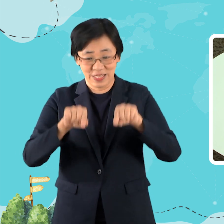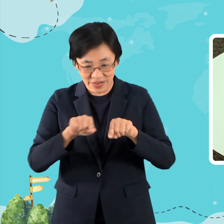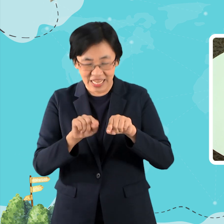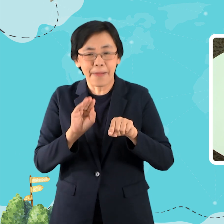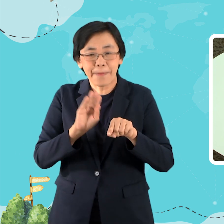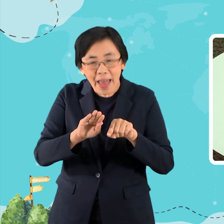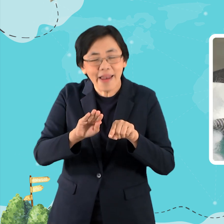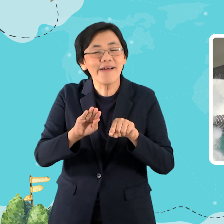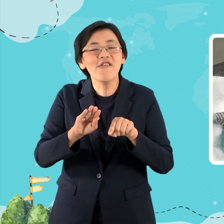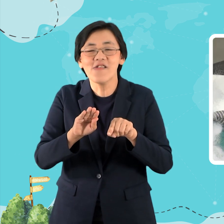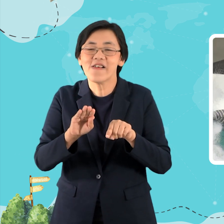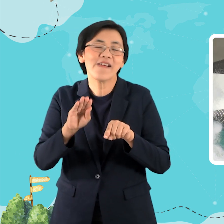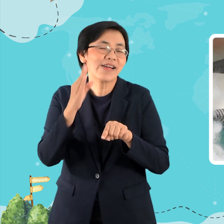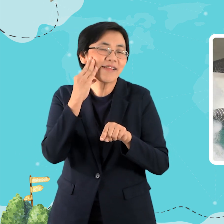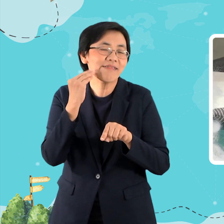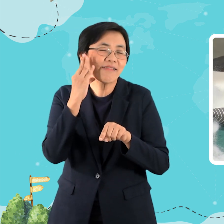ารัก